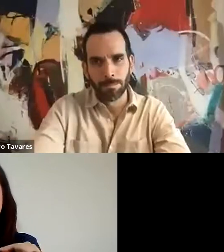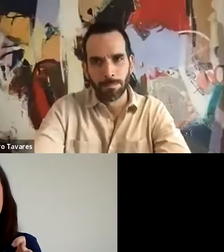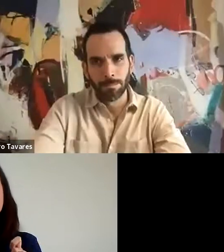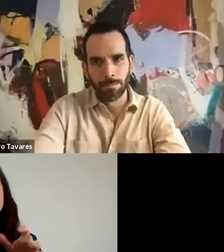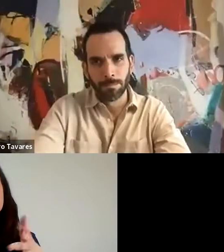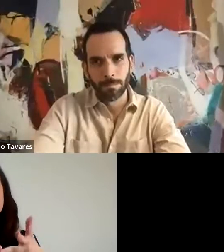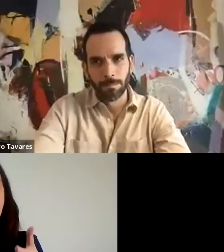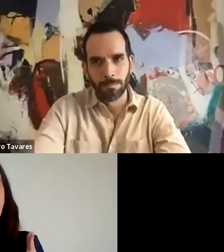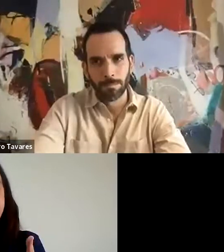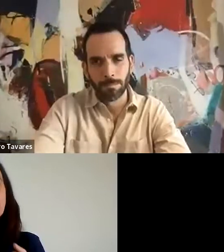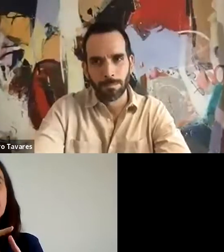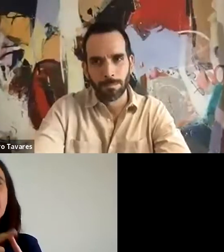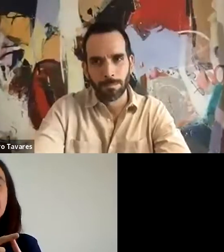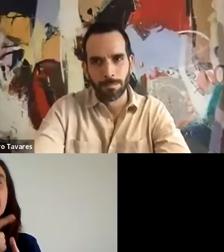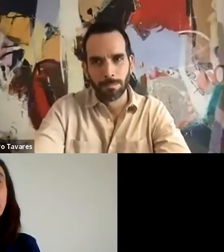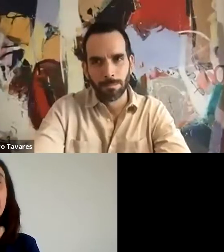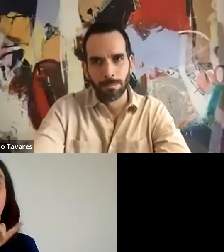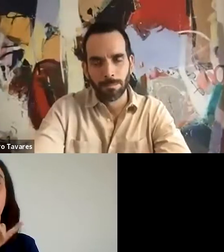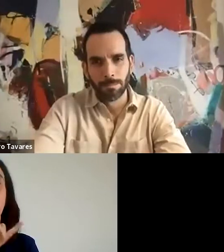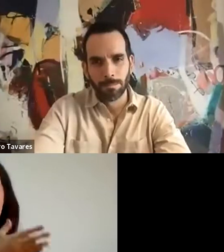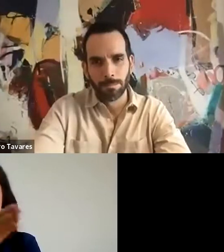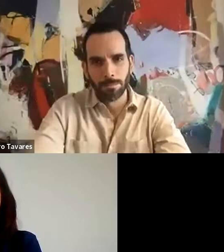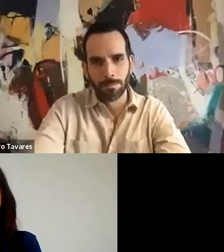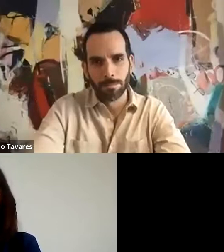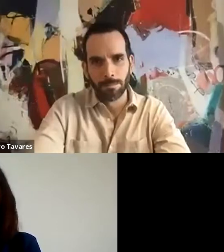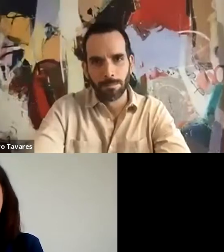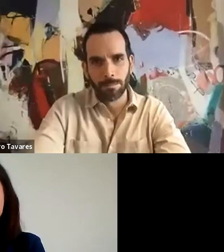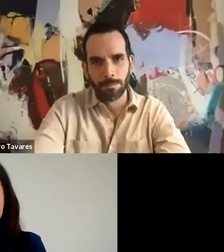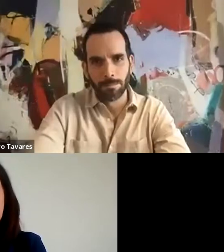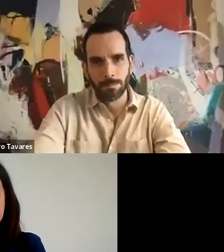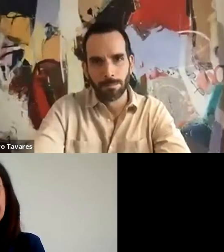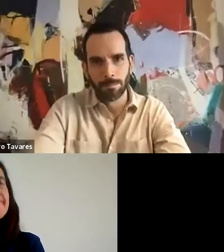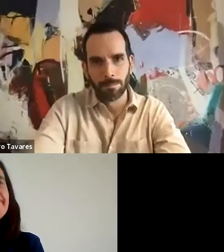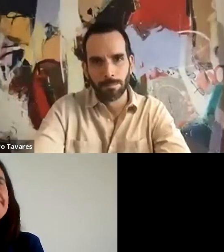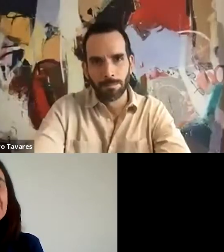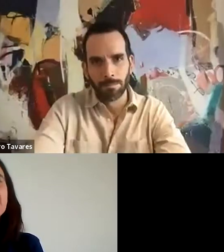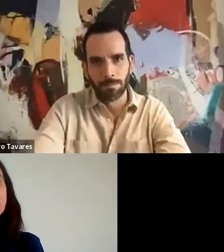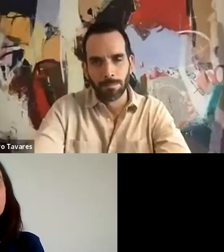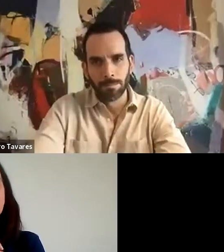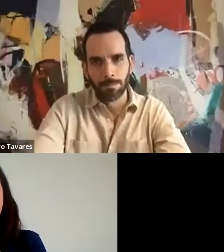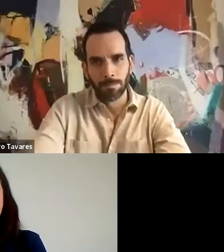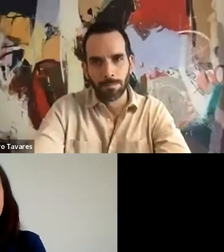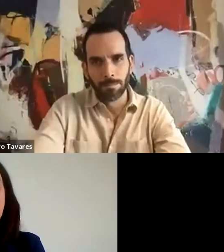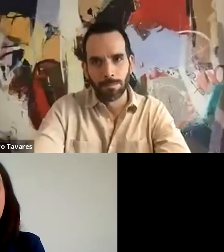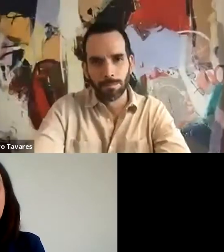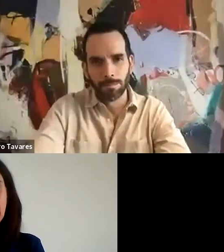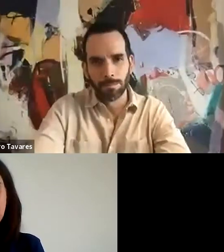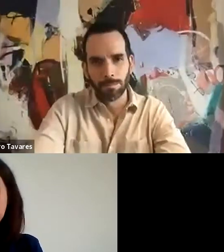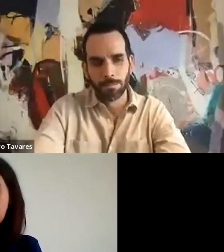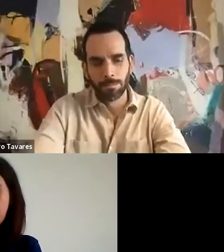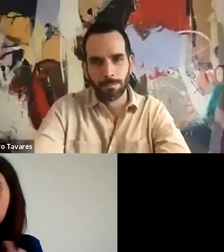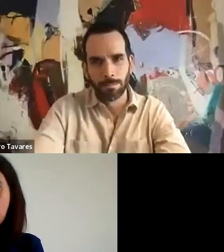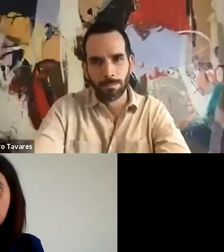de 28 de abril até hoje, dia 14 de maio, com o apoio da Fundação para a Ciência e a Tecnologia, que